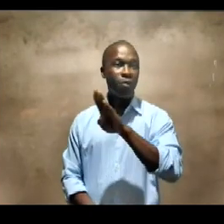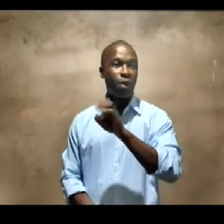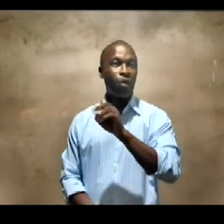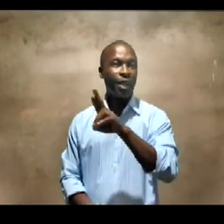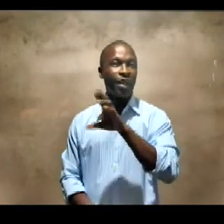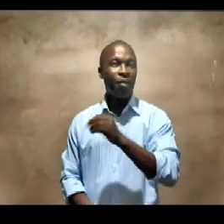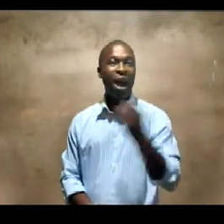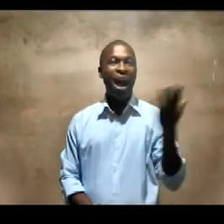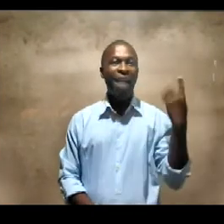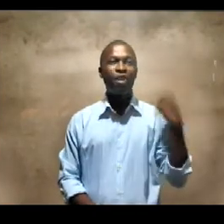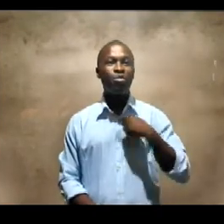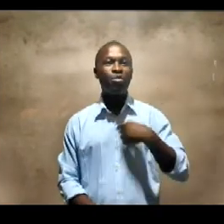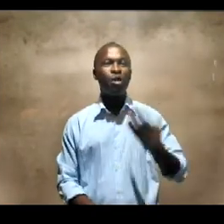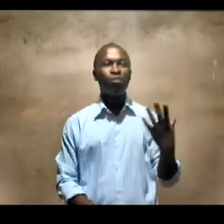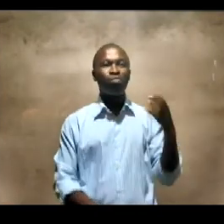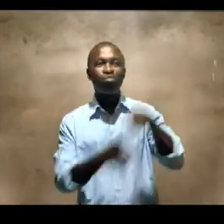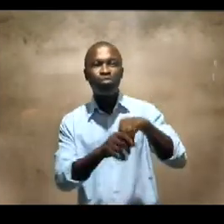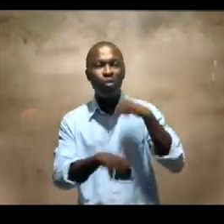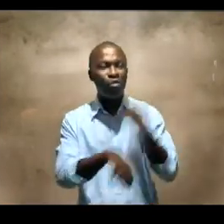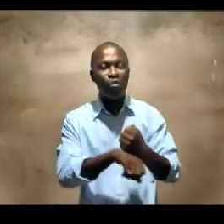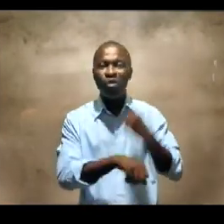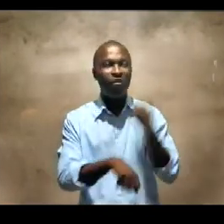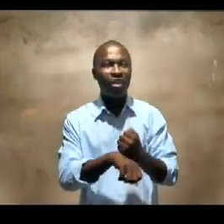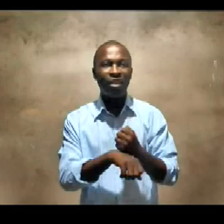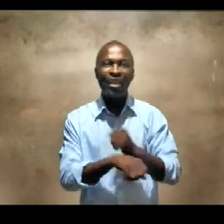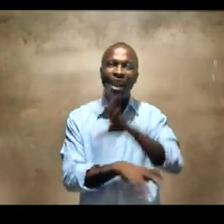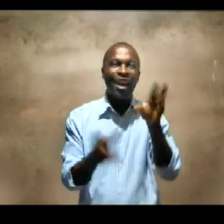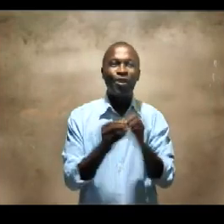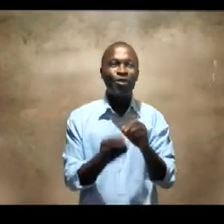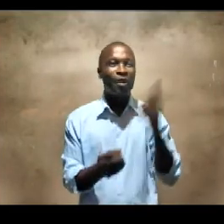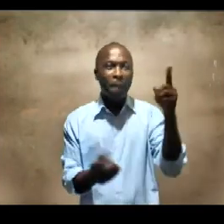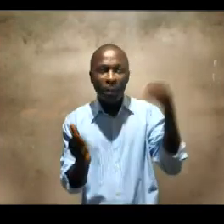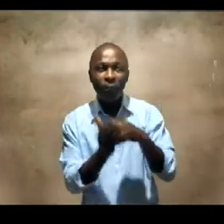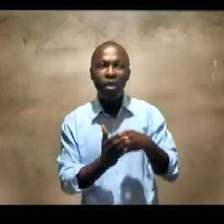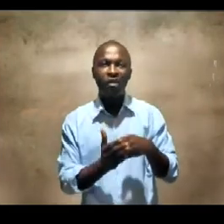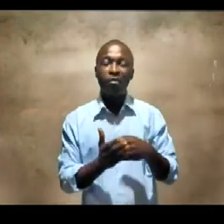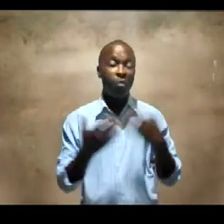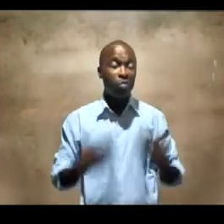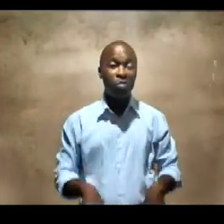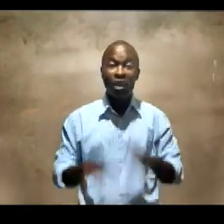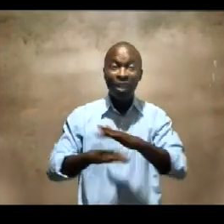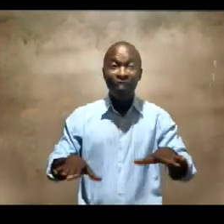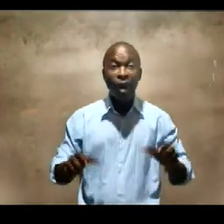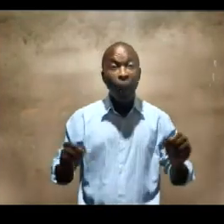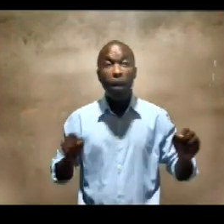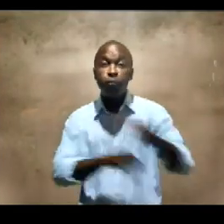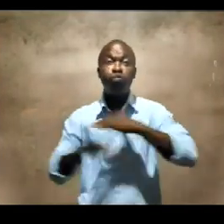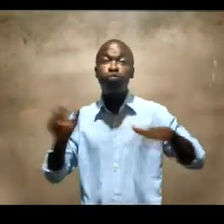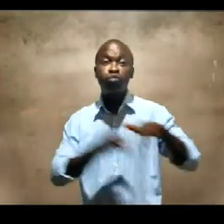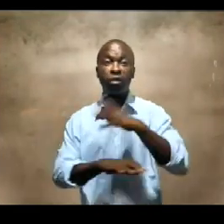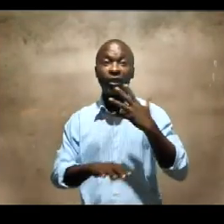de construire le mur. Même le mur là-même c'est insuffisant. D'autres s'assoient toujours par terre. Ce n'est pas facile.